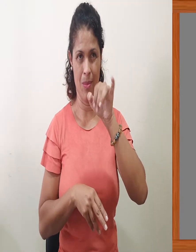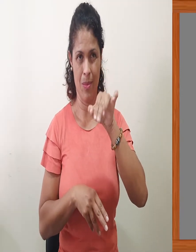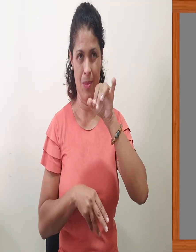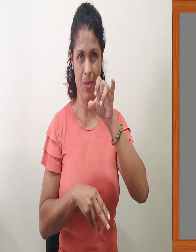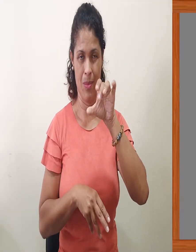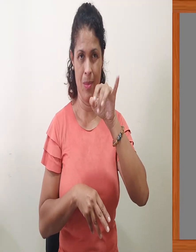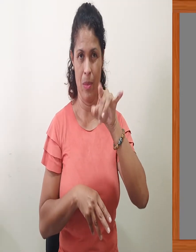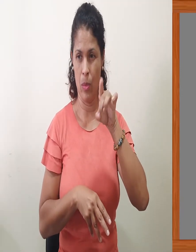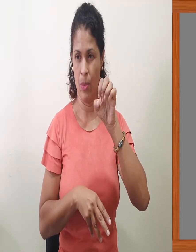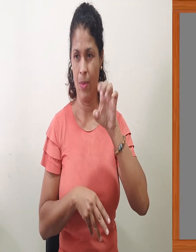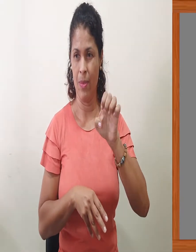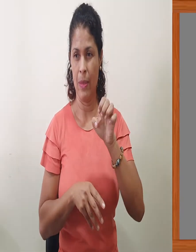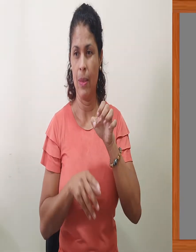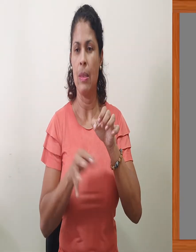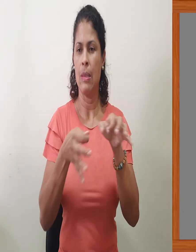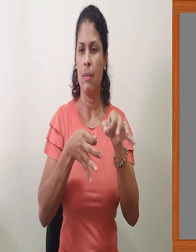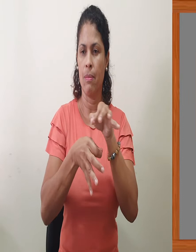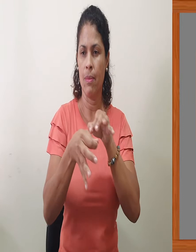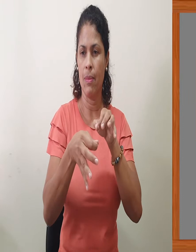e progressão.